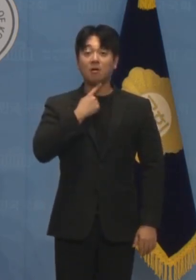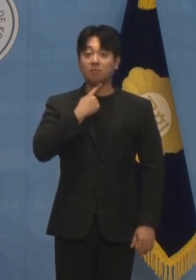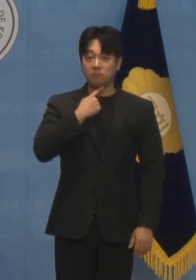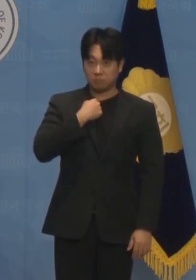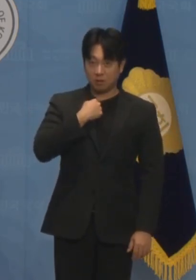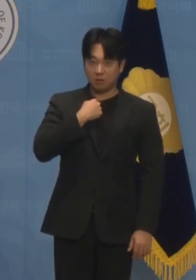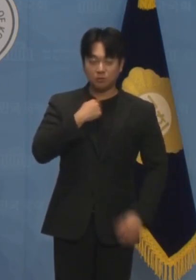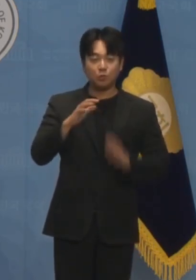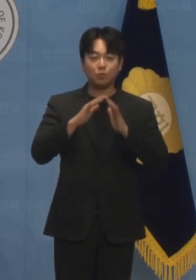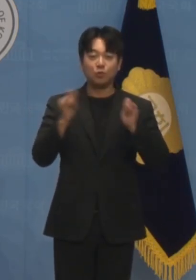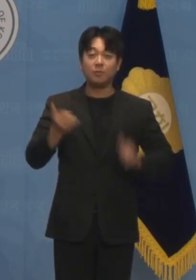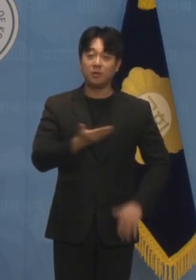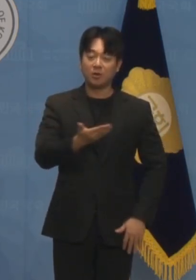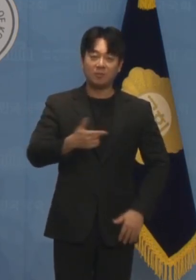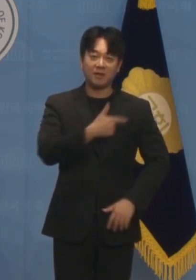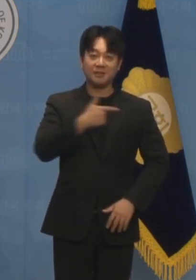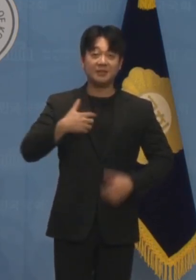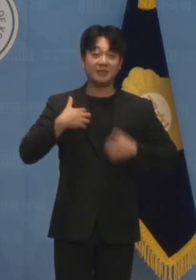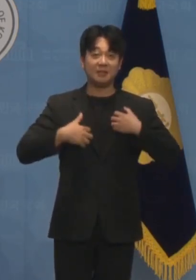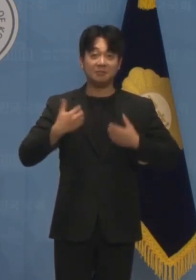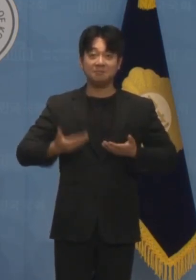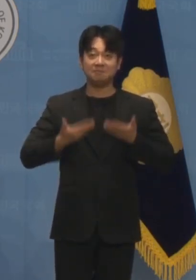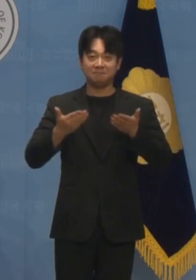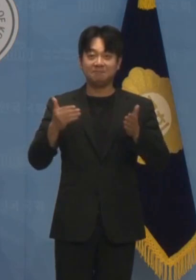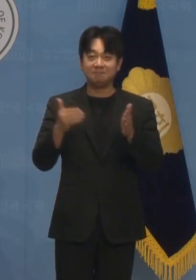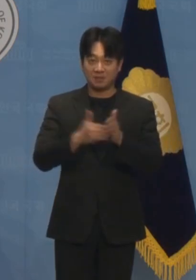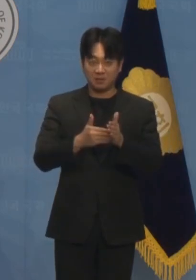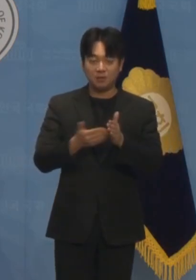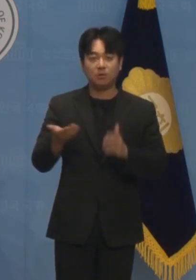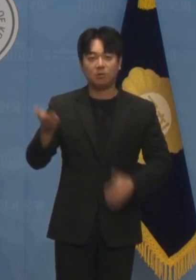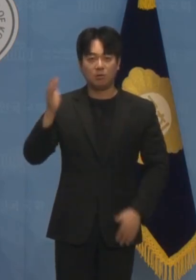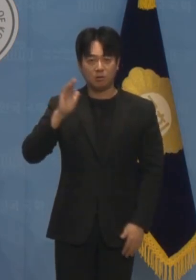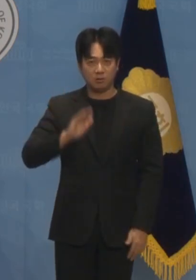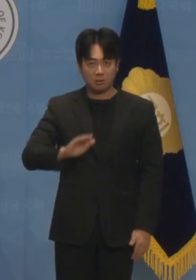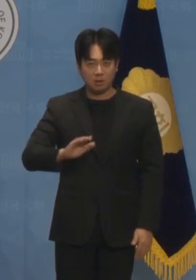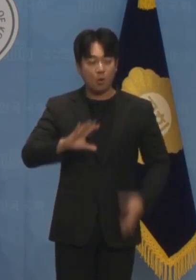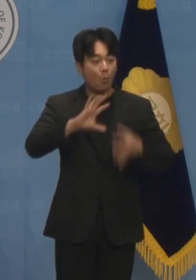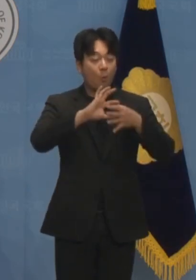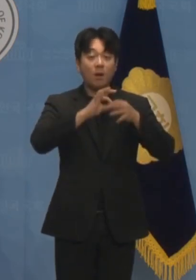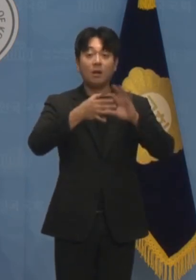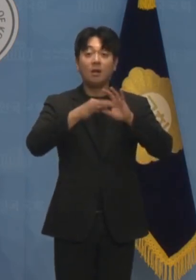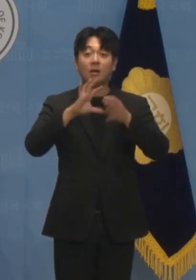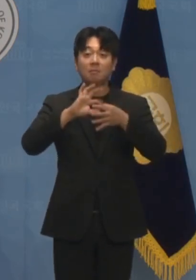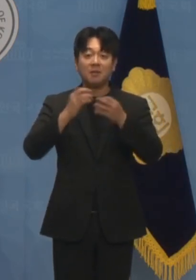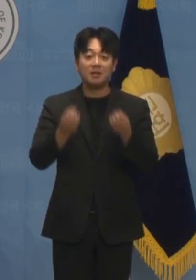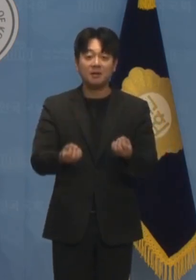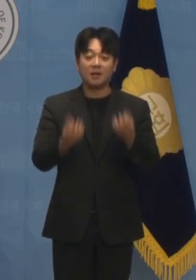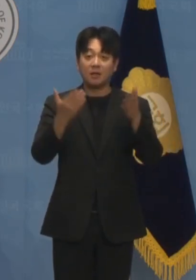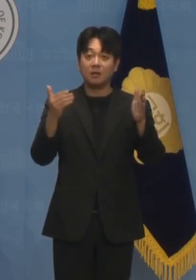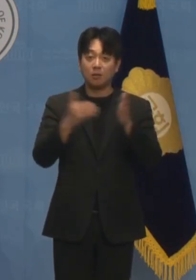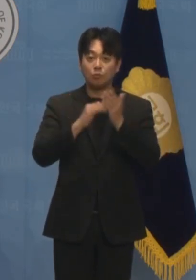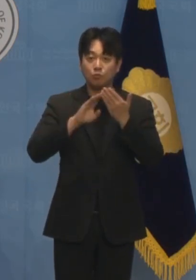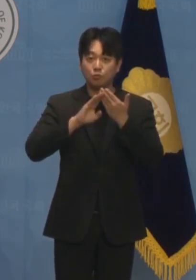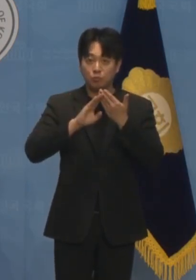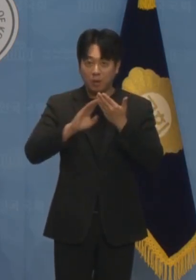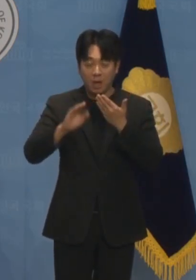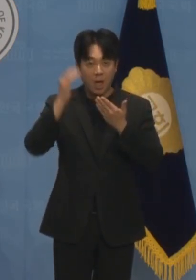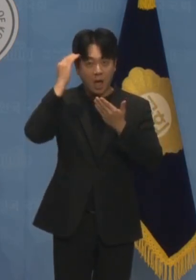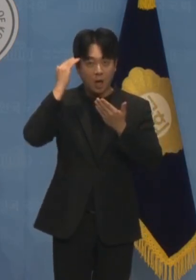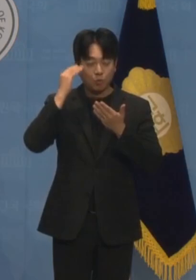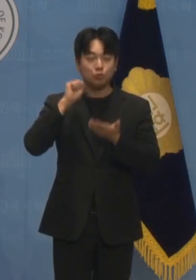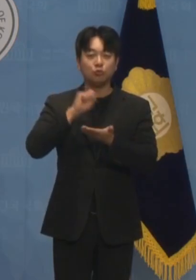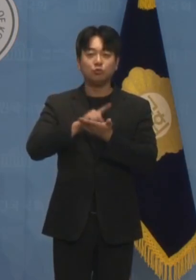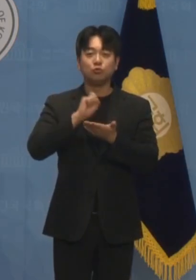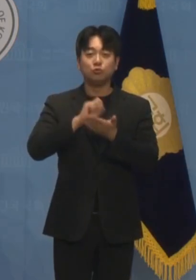큰 기쁨을 선사했습니다. 하지만 올림픽을 전후해서 대한축구협회의